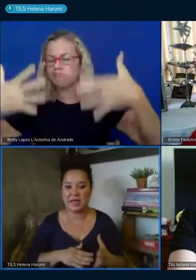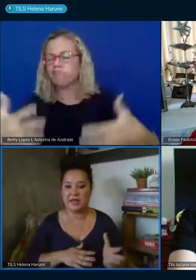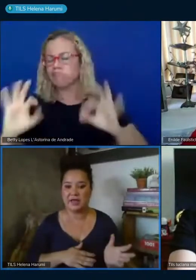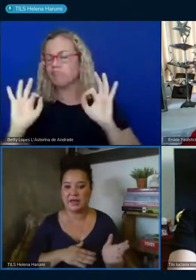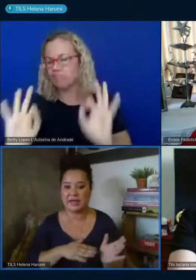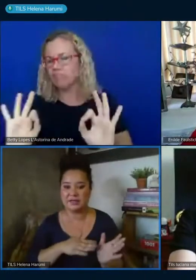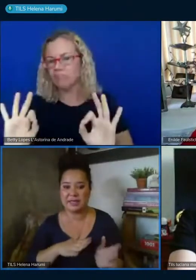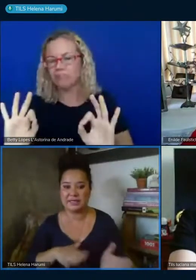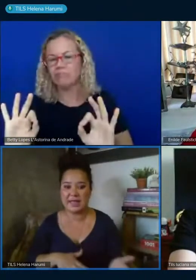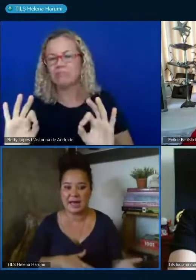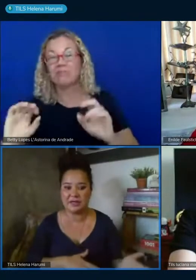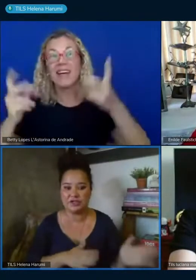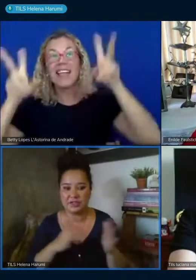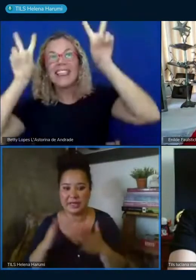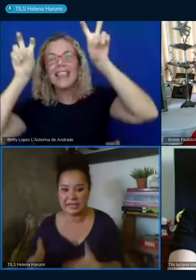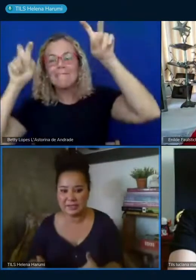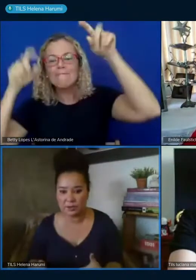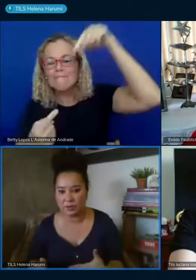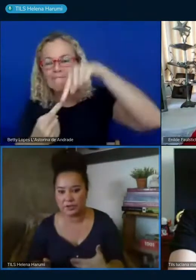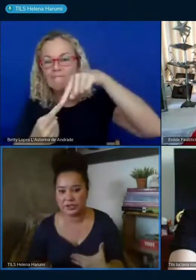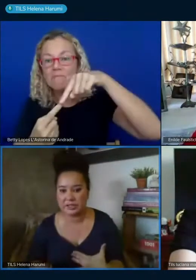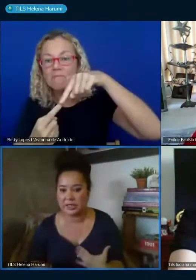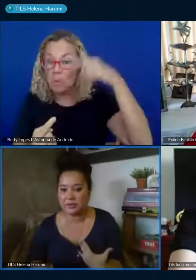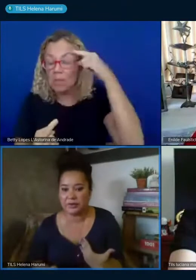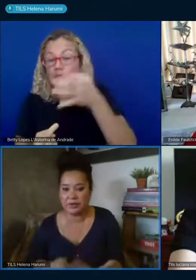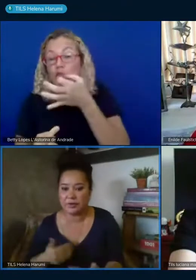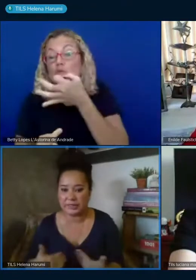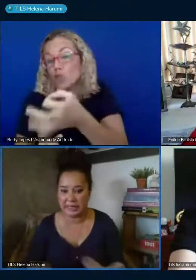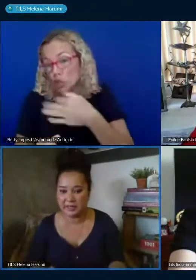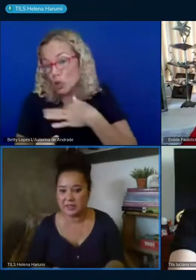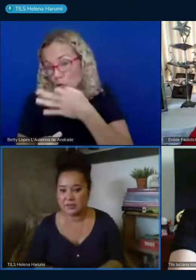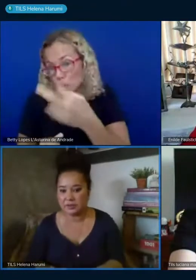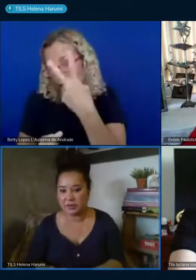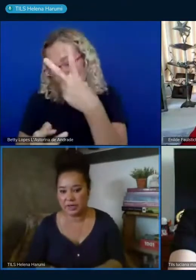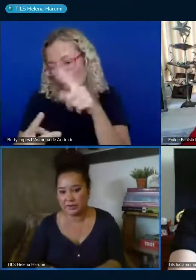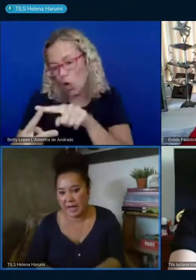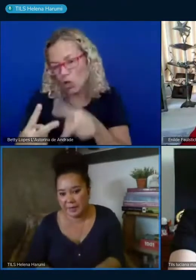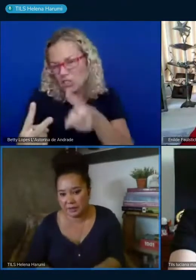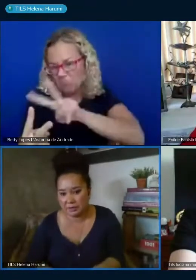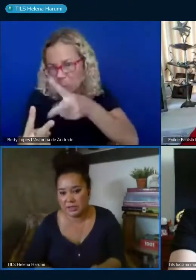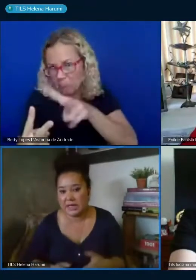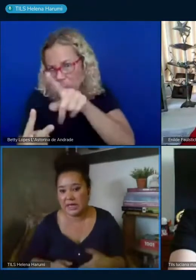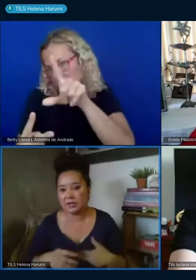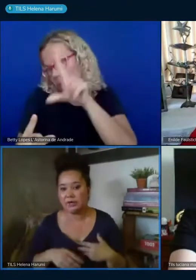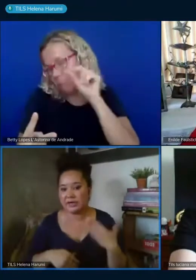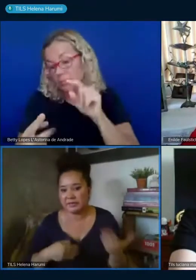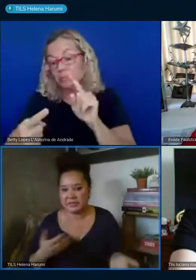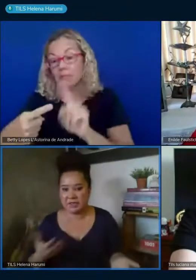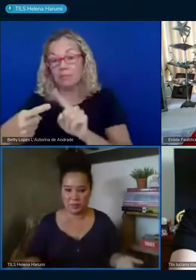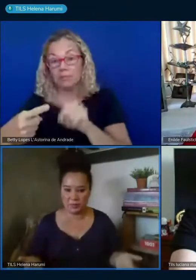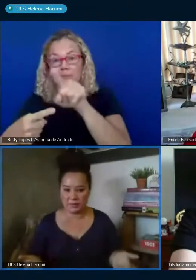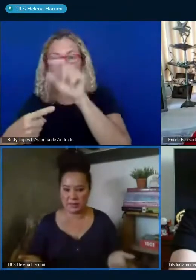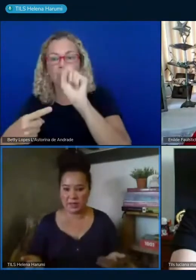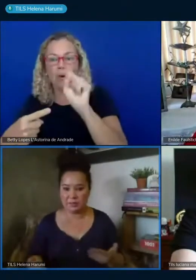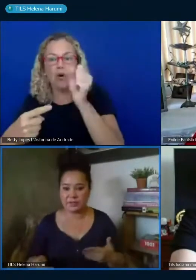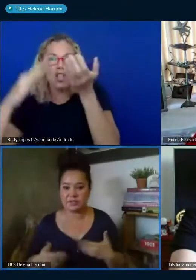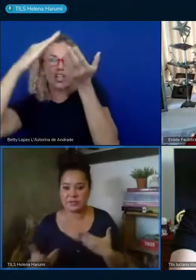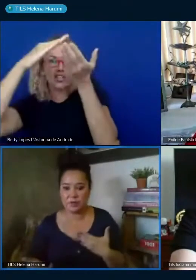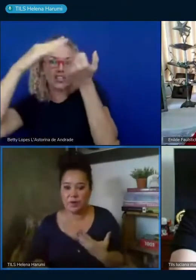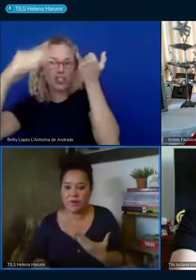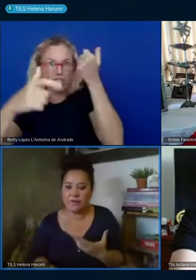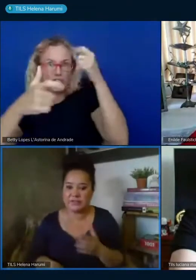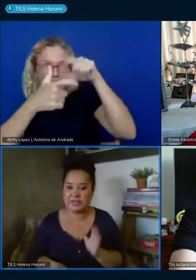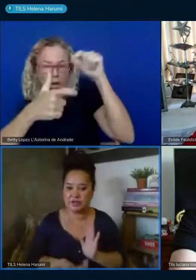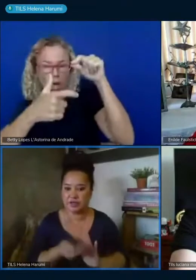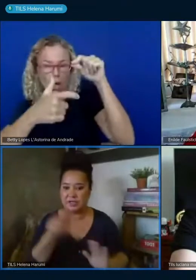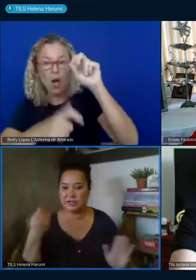referências relacionadas à área de lexicologia eu não encontrei no decorrer do capítulo. Então, eu queria fazer uma